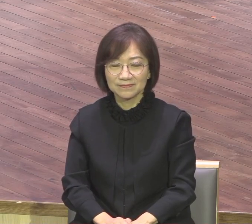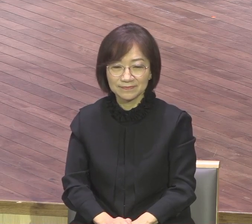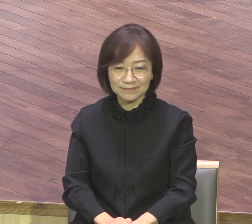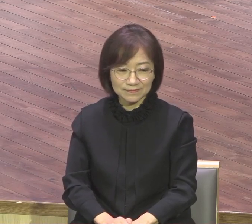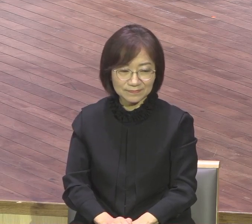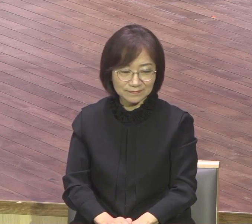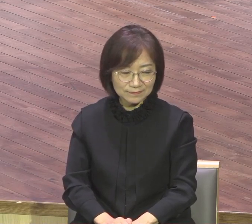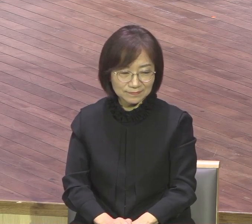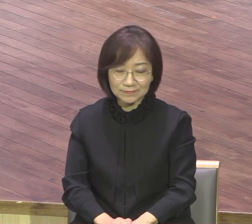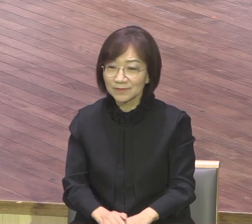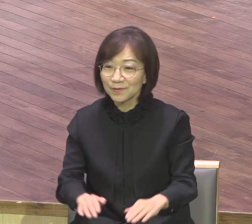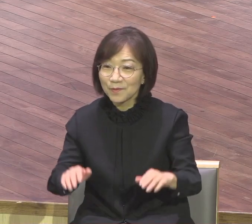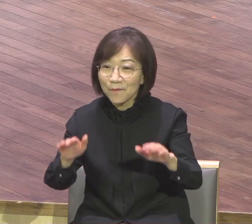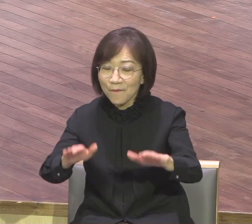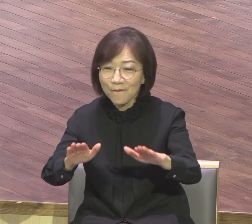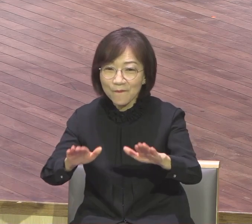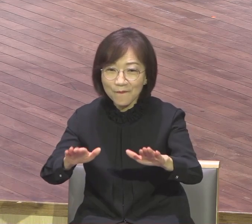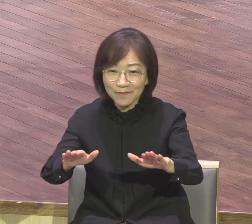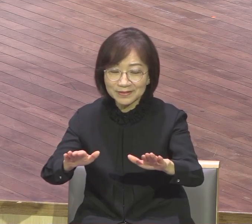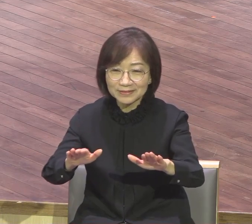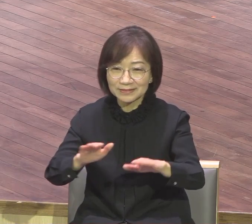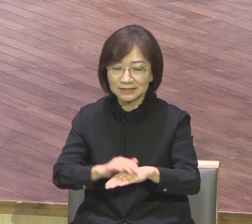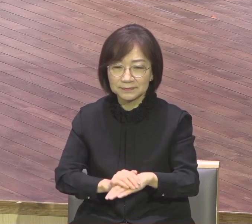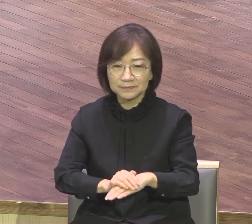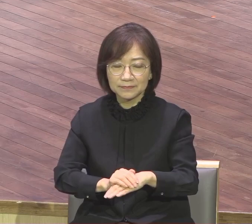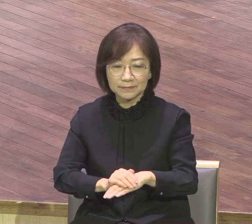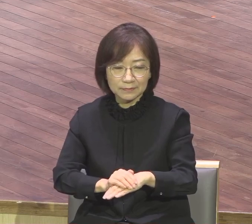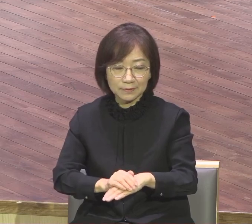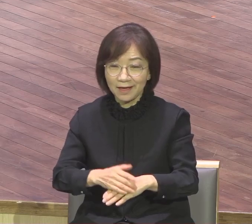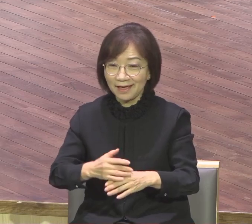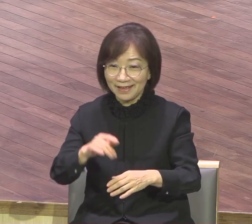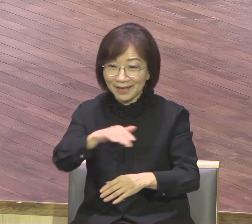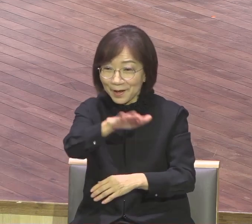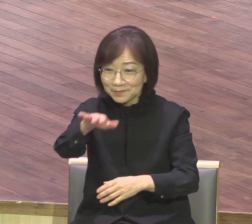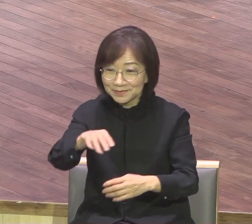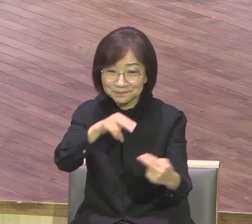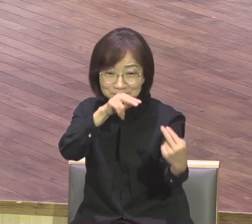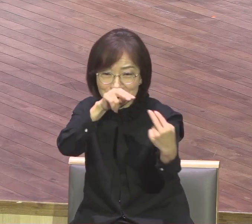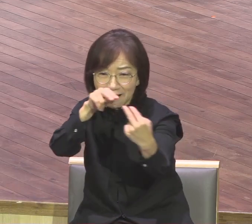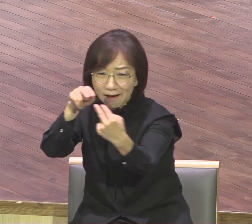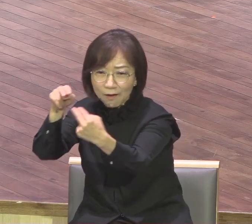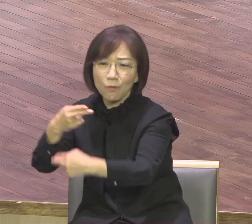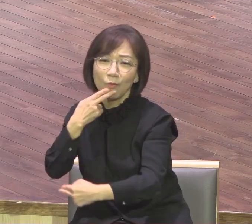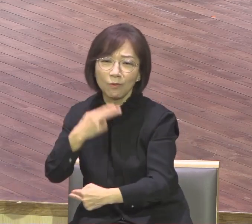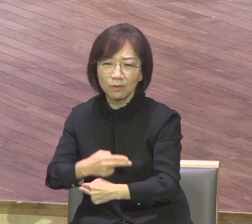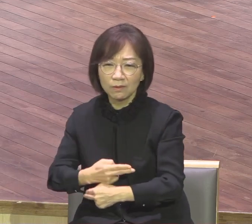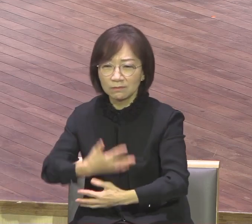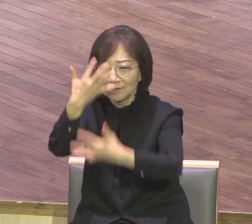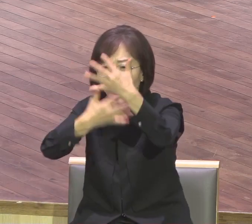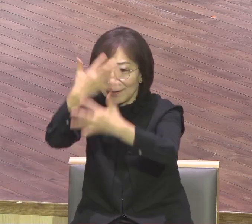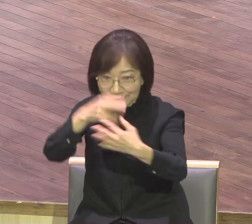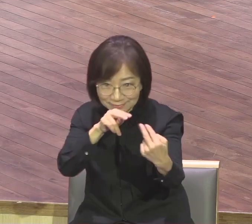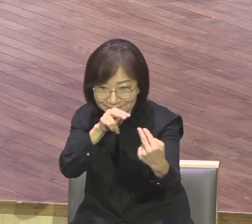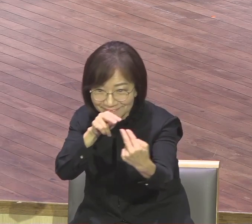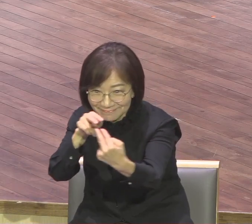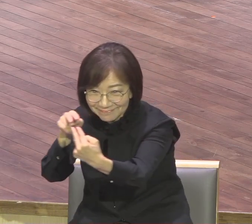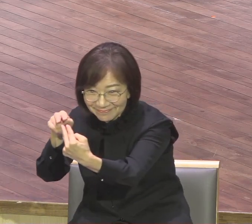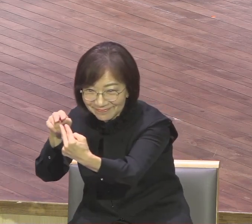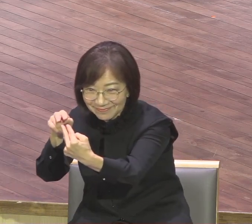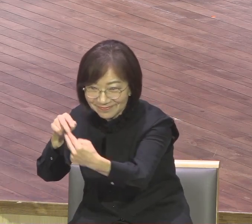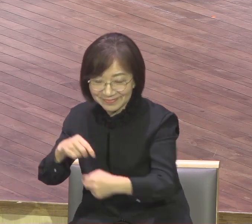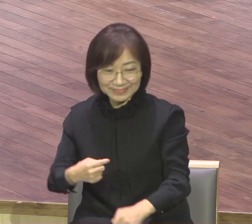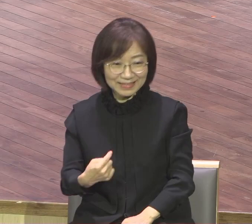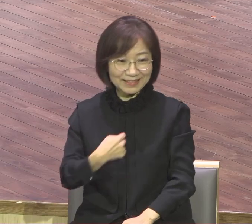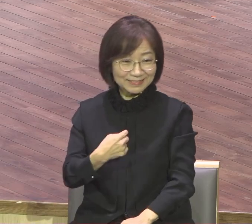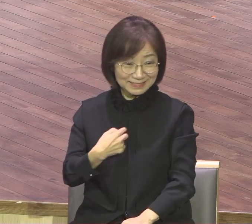Señor. 오늘은 처음으로 우리가 영상으로 같이 예루를 만나게 되는데